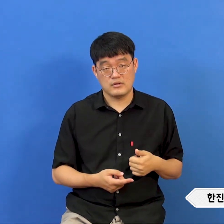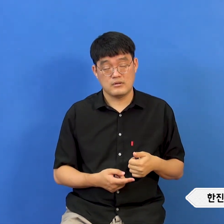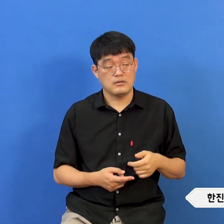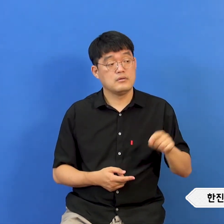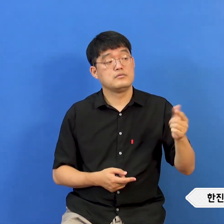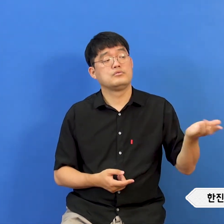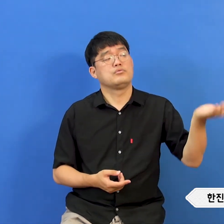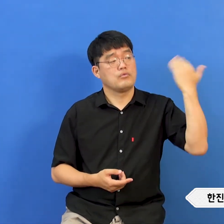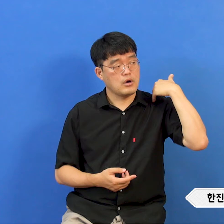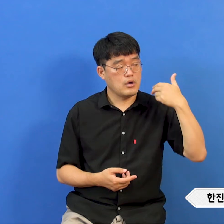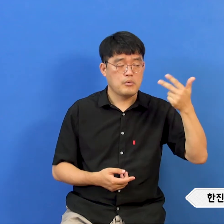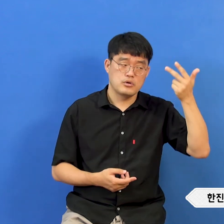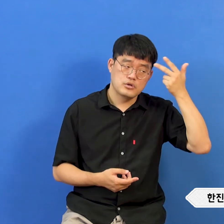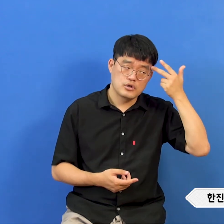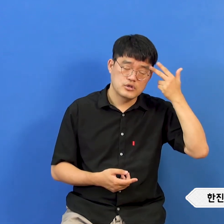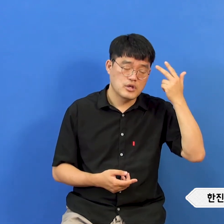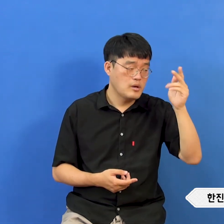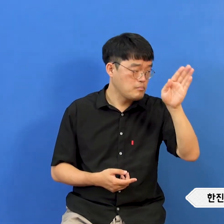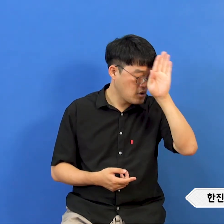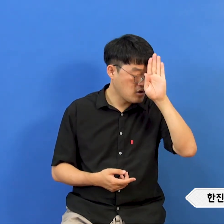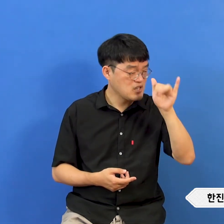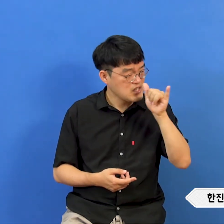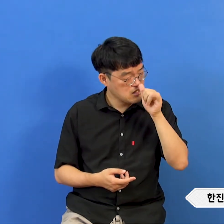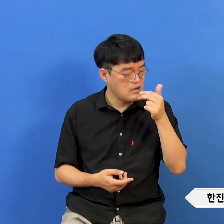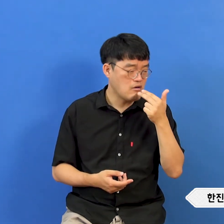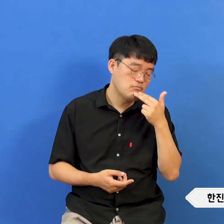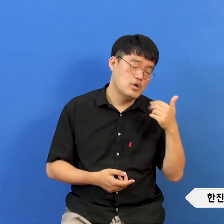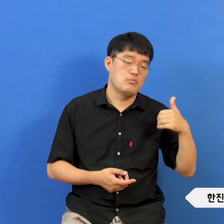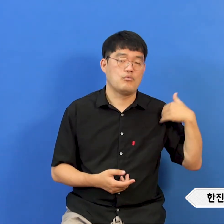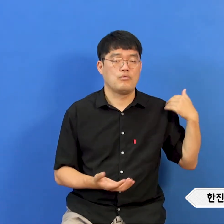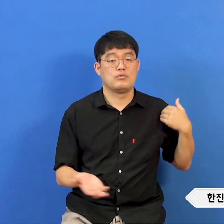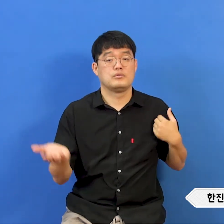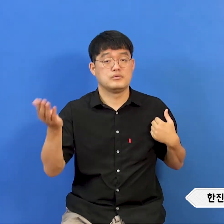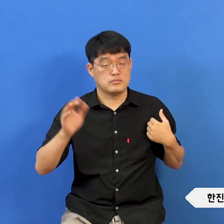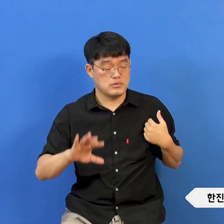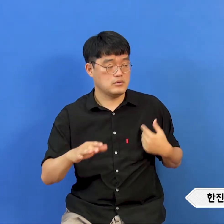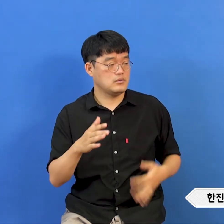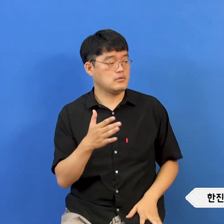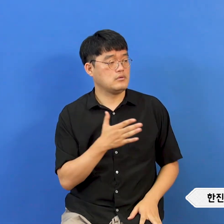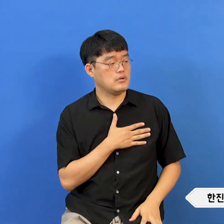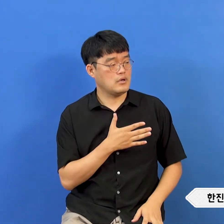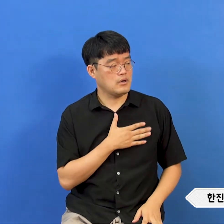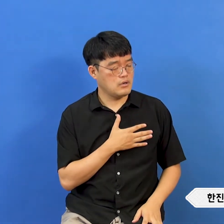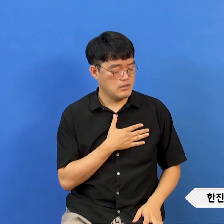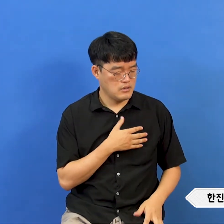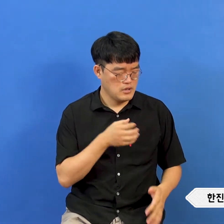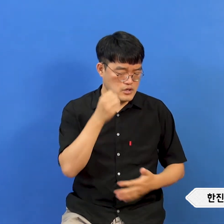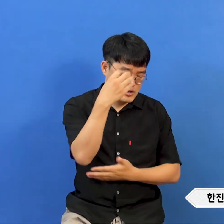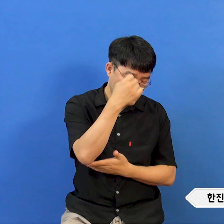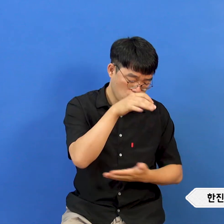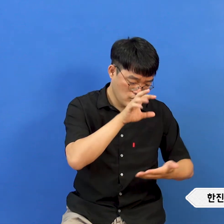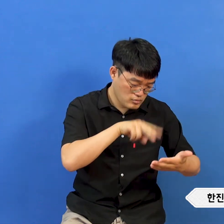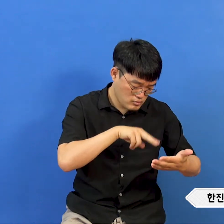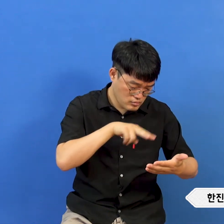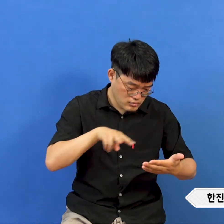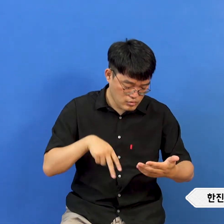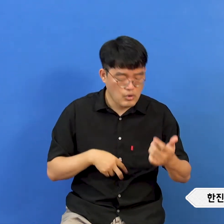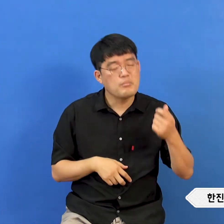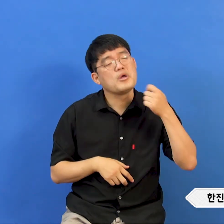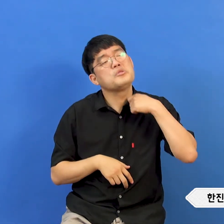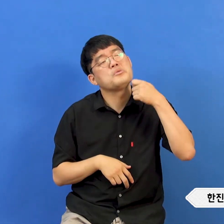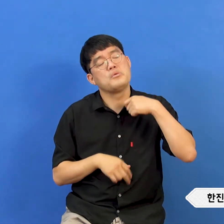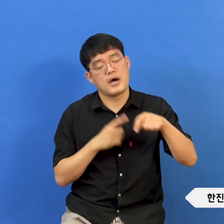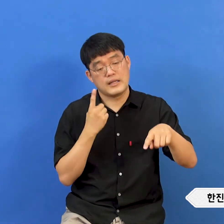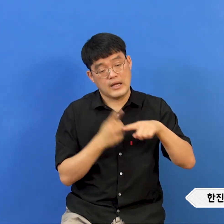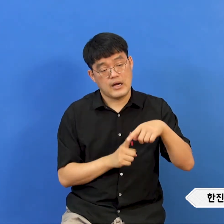앓은 적이 있는지 없는지 모르긴 하지. 그렇지만 아무리 신문을 봐도 면도하다가 목이 그냥 달아났다는